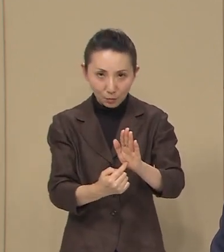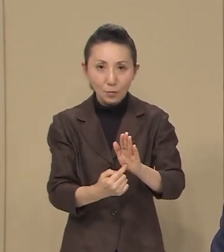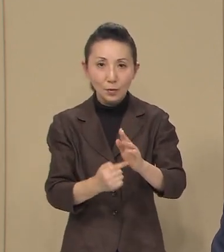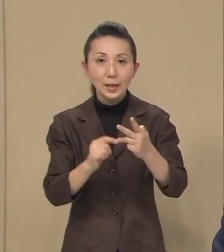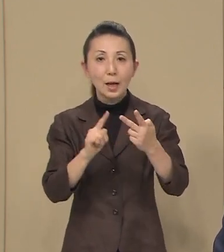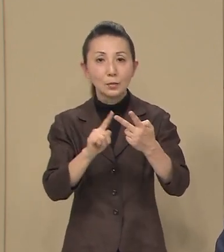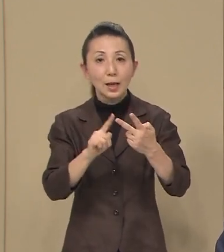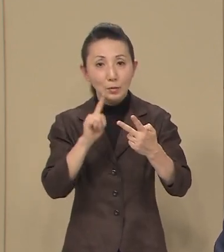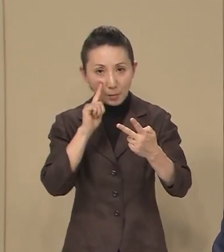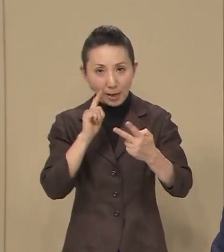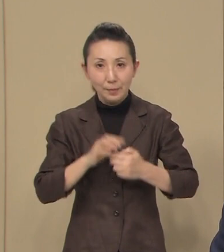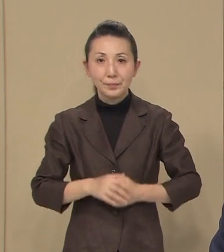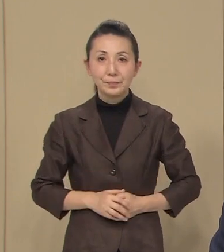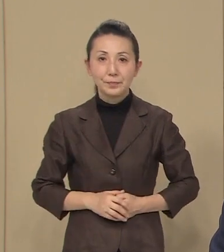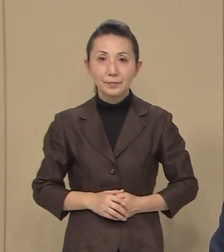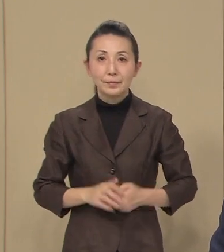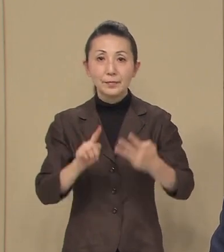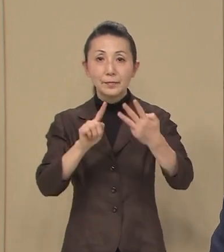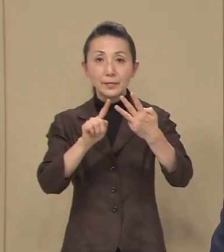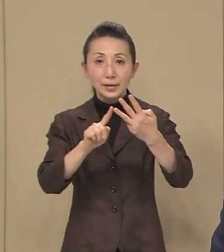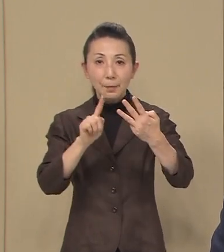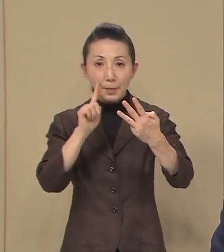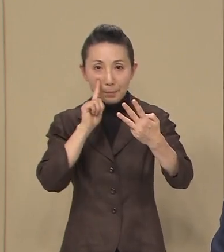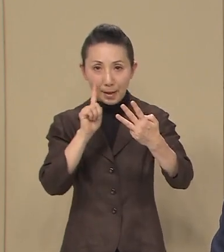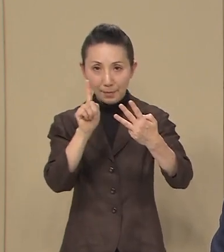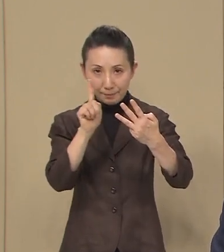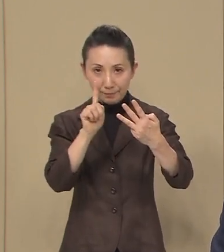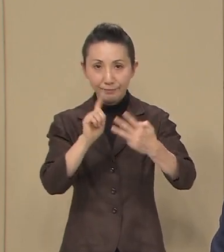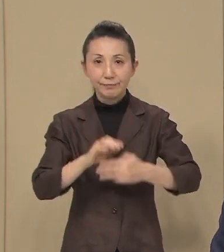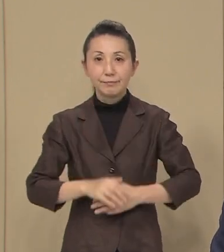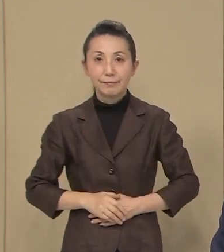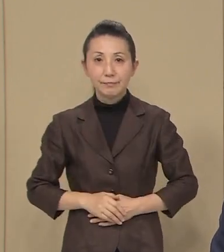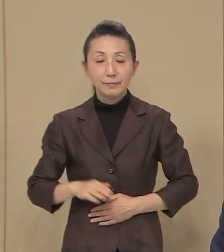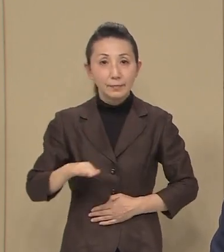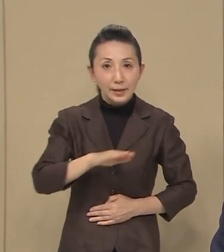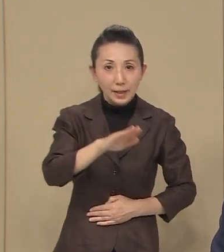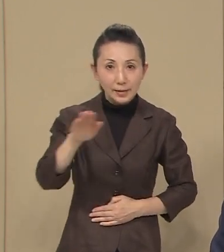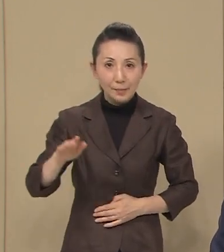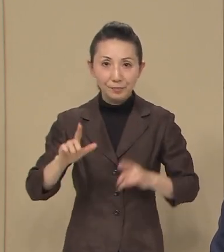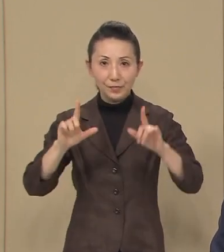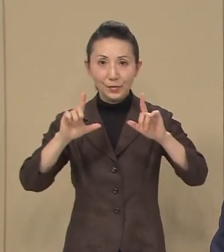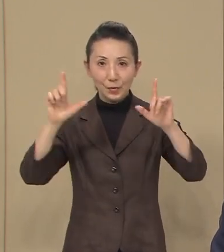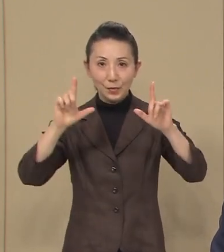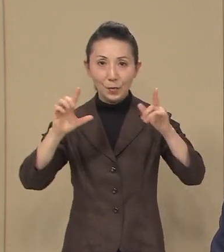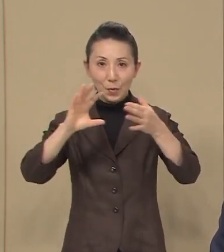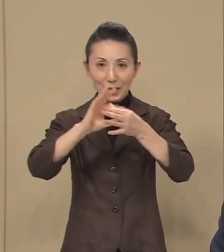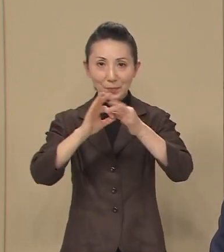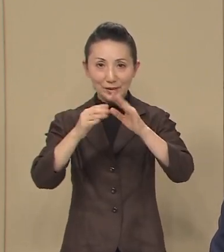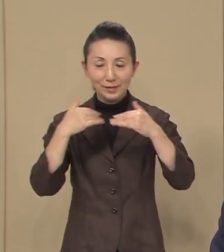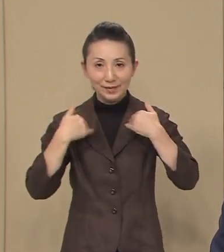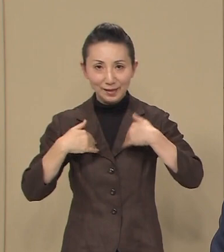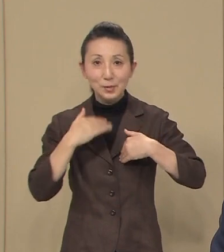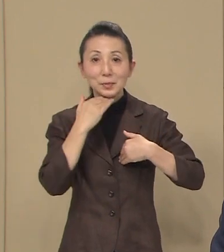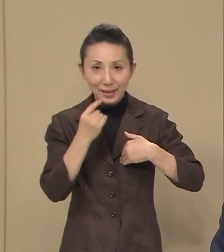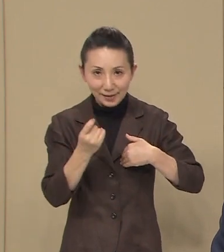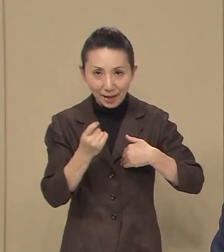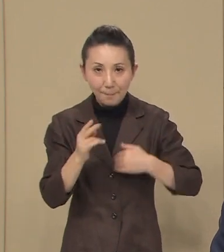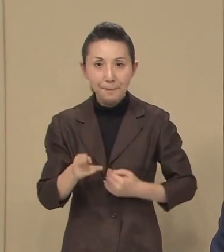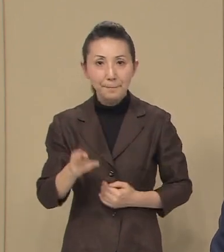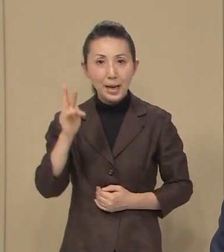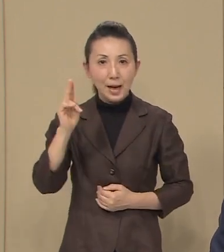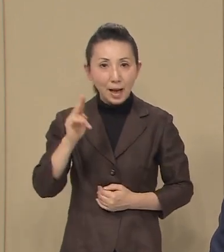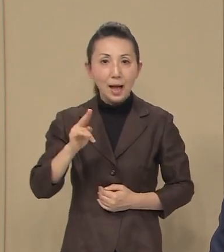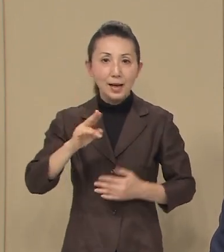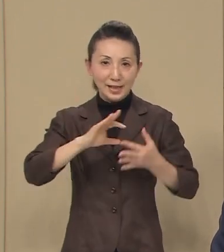2です第3番目皆さん東京オリンピックを楽しみですねパラリンピックです